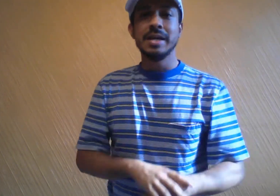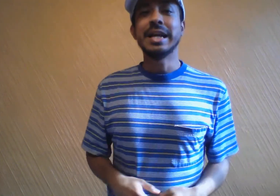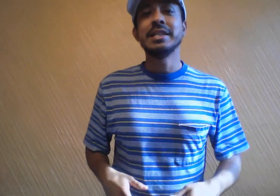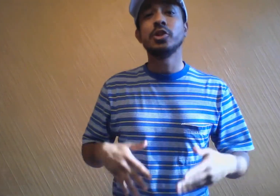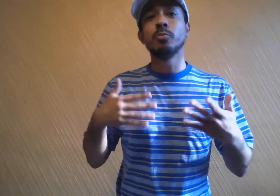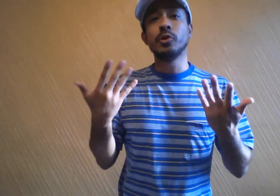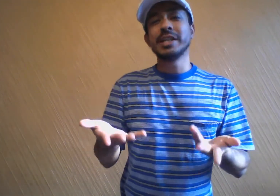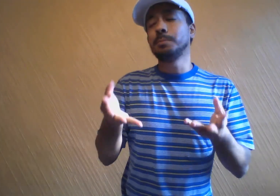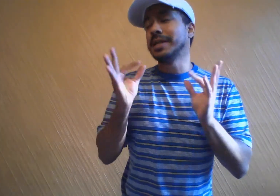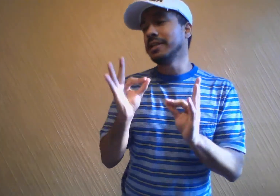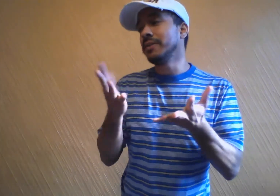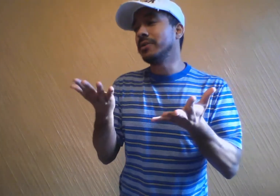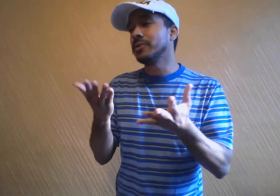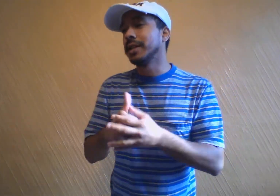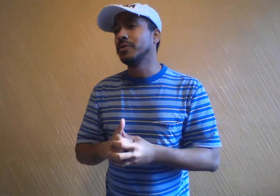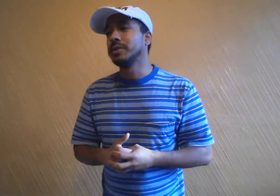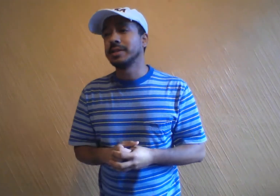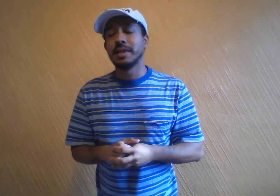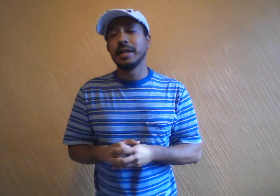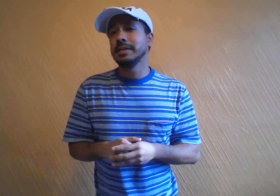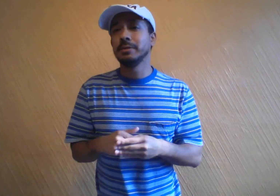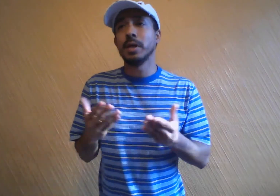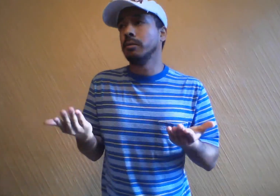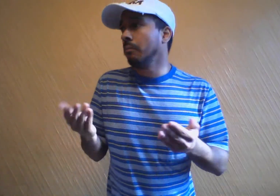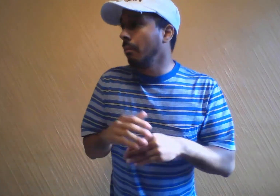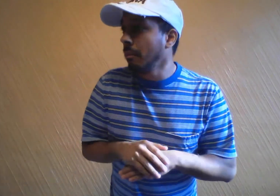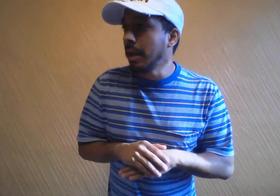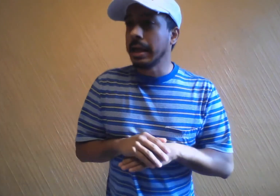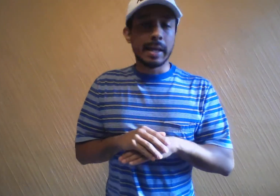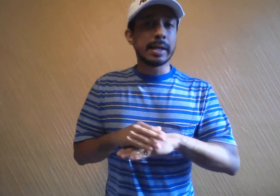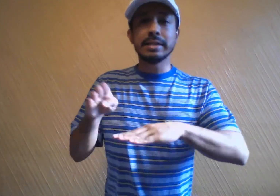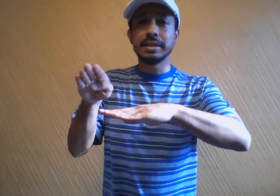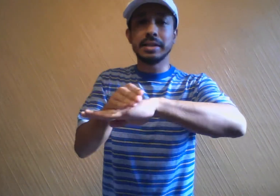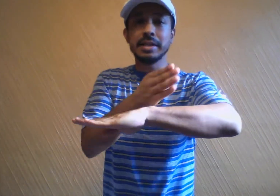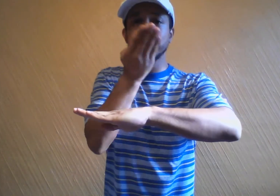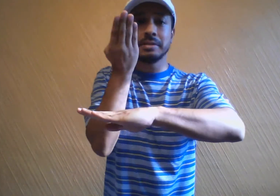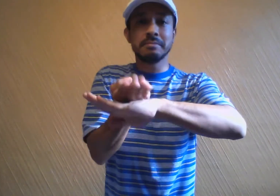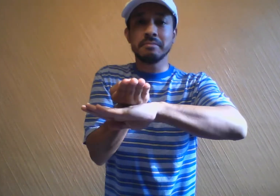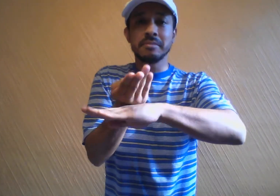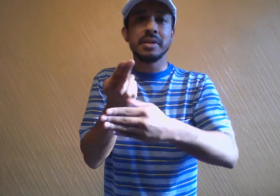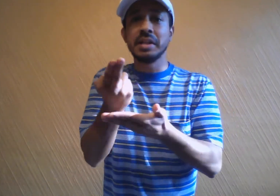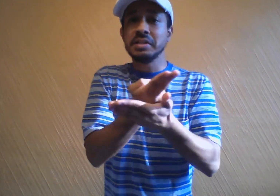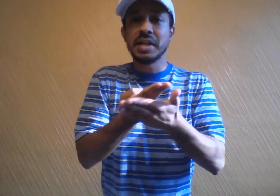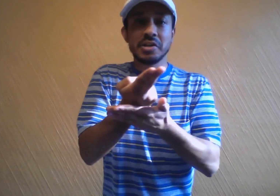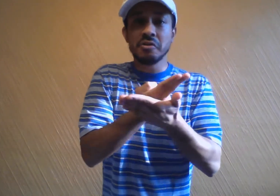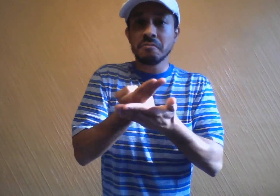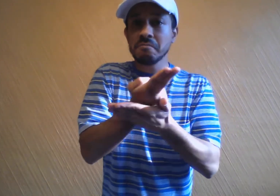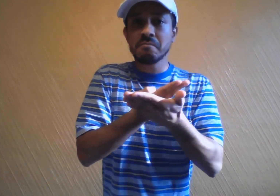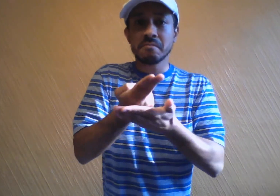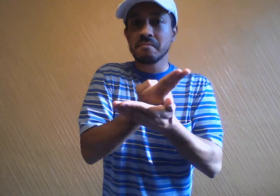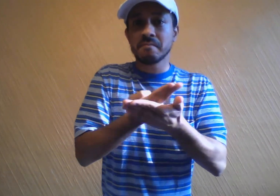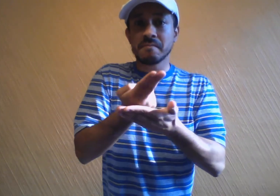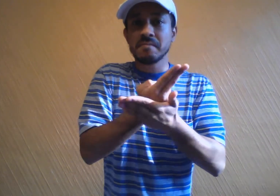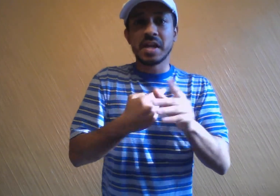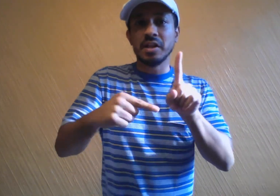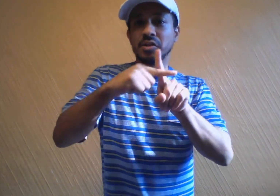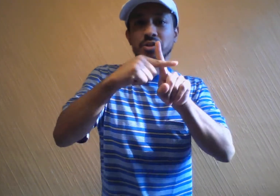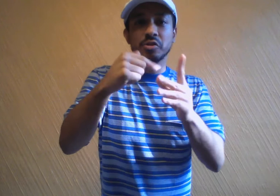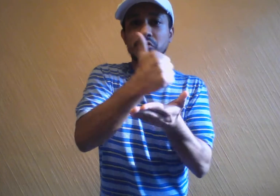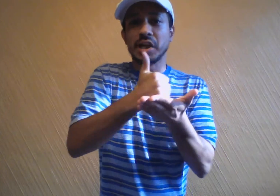Ya si son muy específicos, entonces tendría que decir, bueno, calcetines de diseño del Cruz